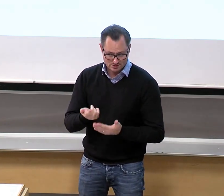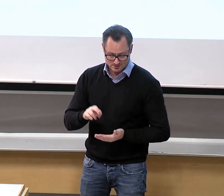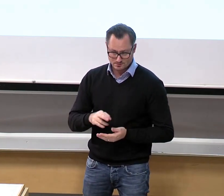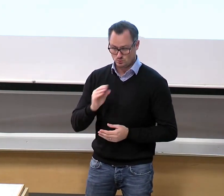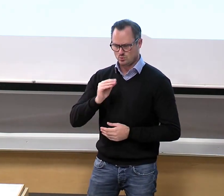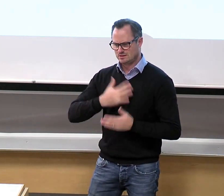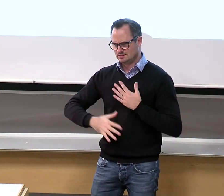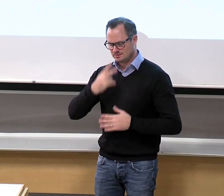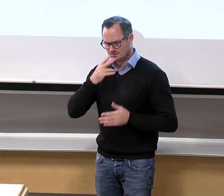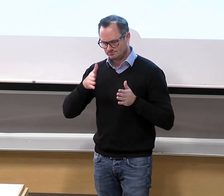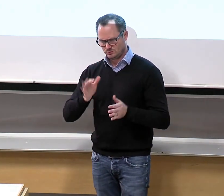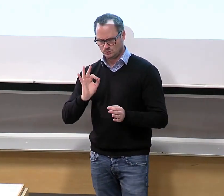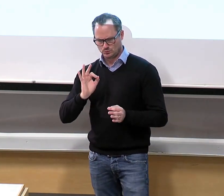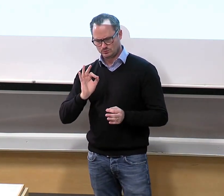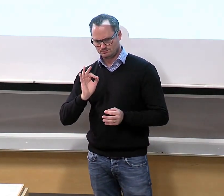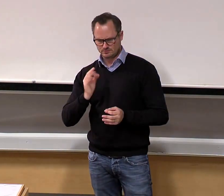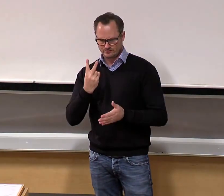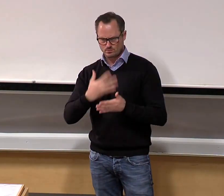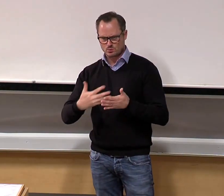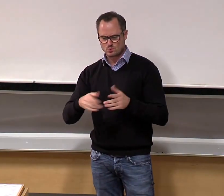språken. Och också tolkning.